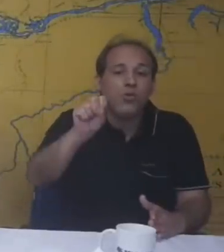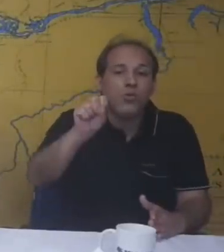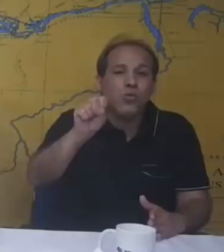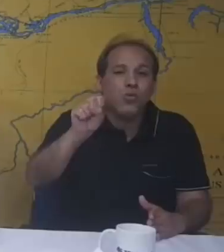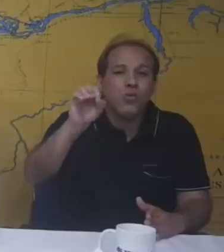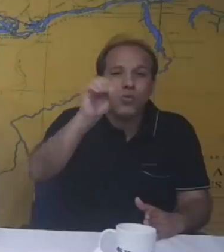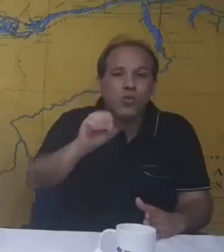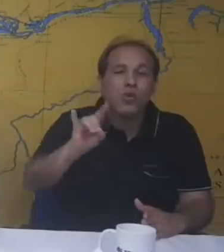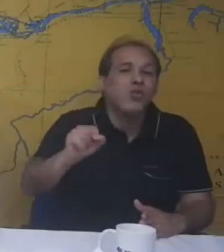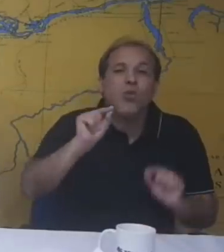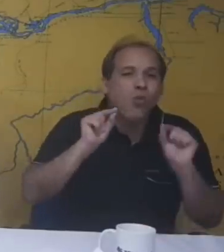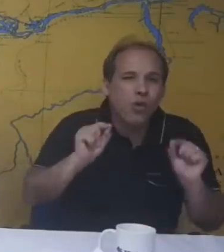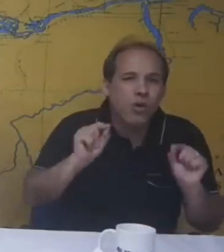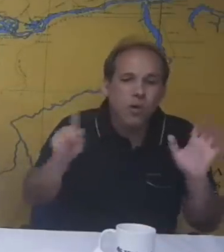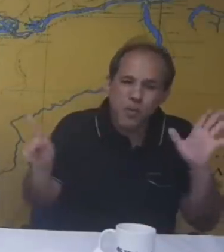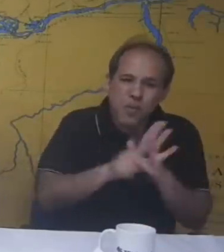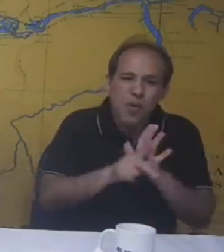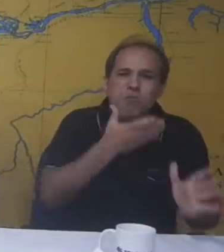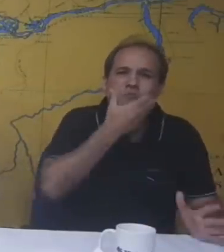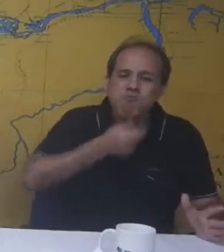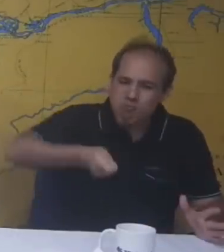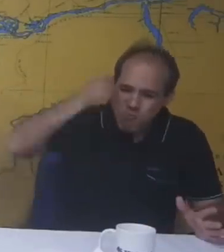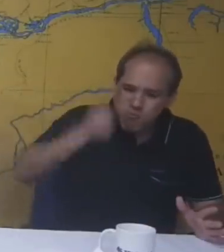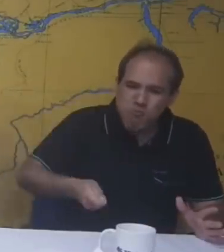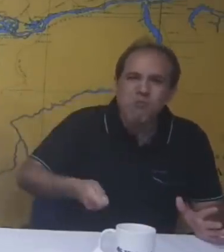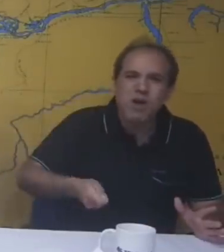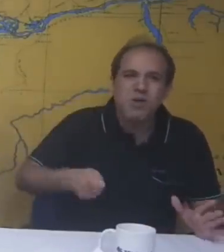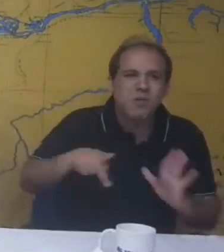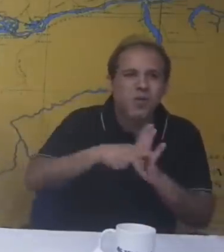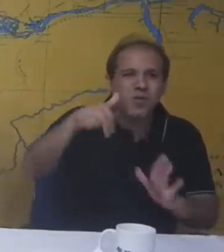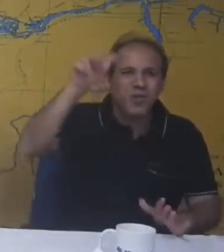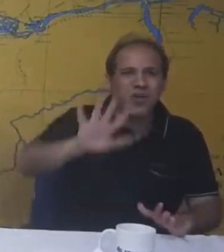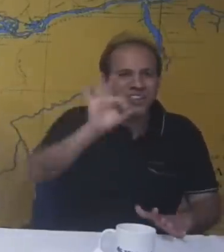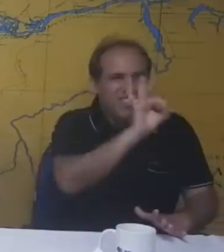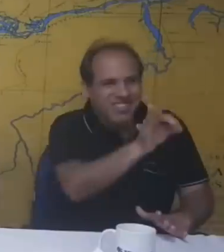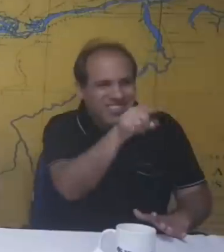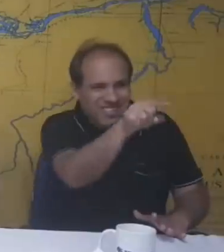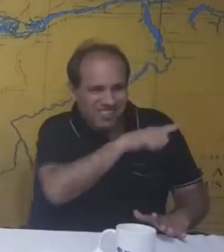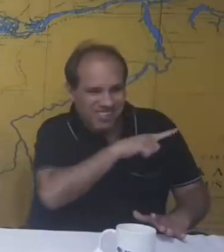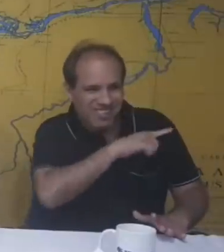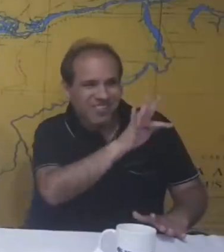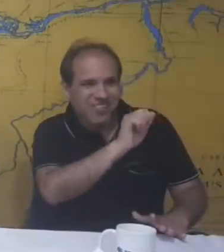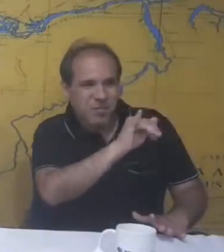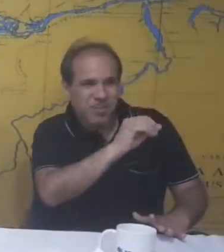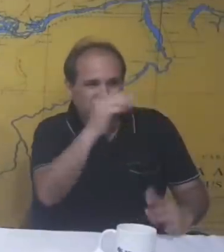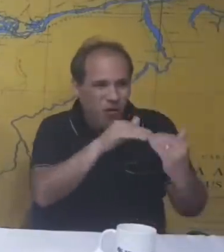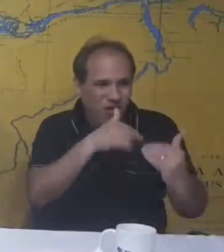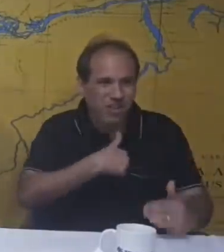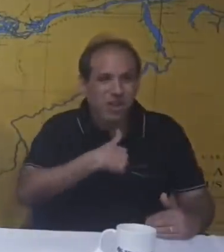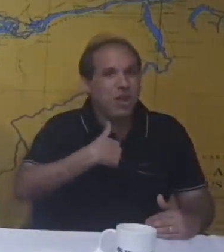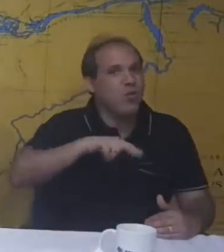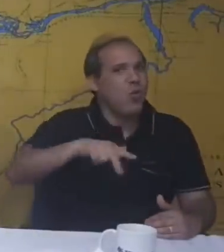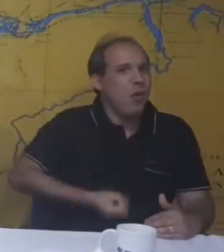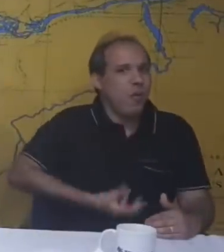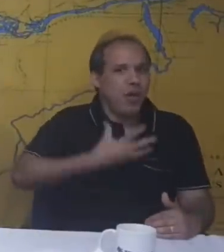da Peste. É isso mesmo? É isso mesmo, Fafaria? É isso aí. Você que é o Cabra da Peste do Rio Grande do Norte aí? Dia do Nordestino. Eu não sou poeta não, mas vou